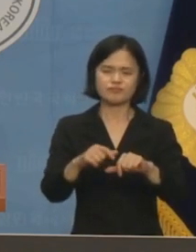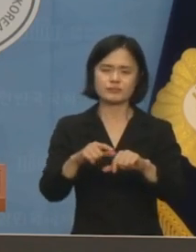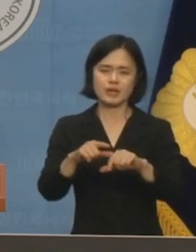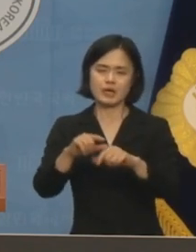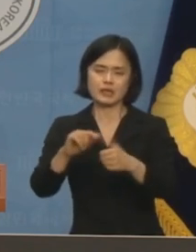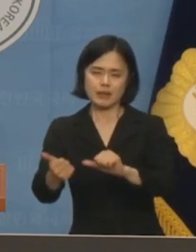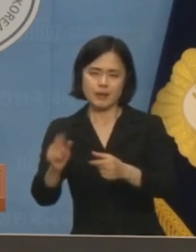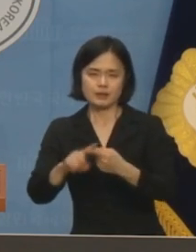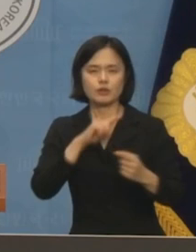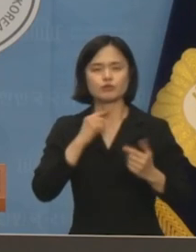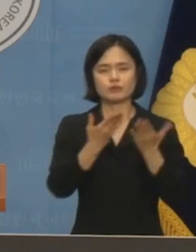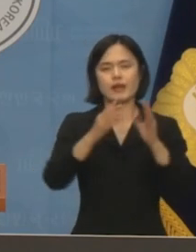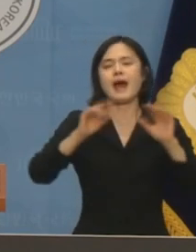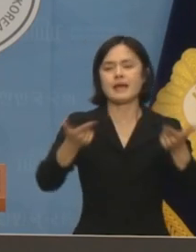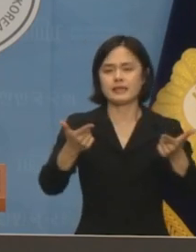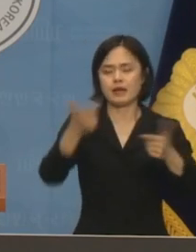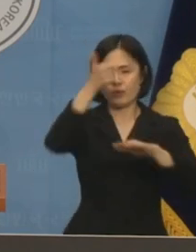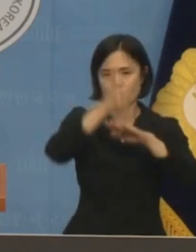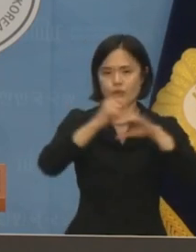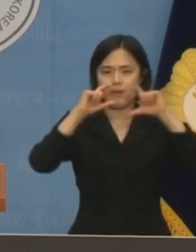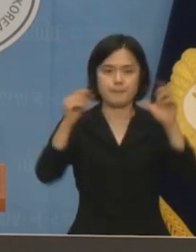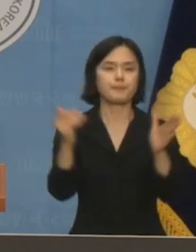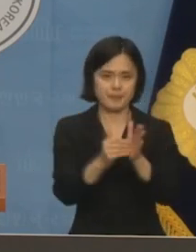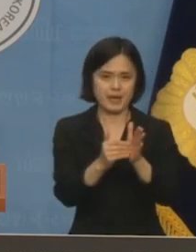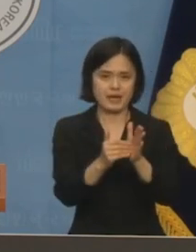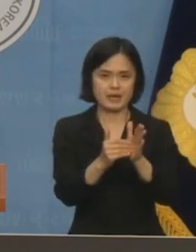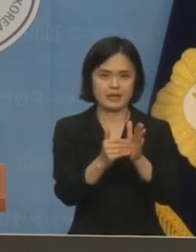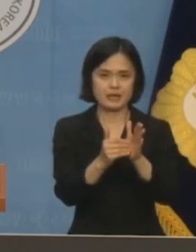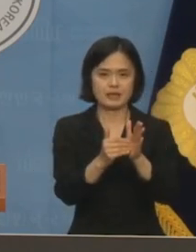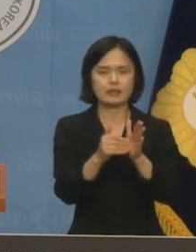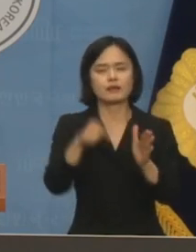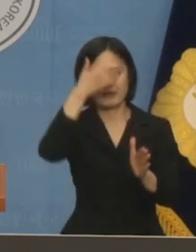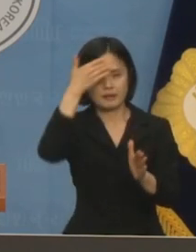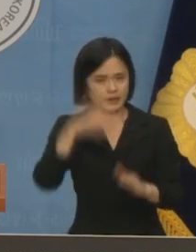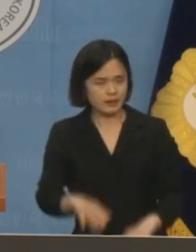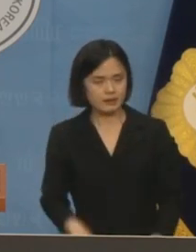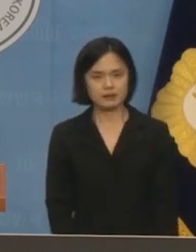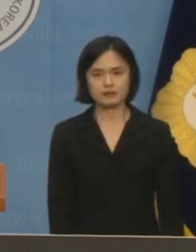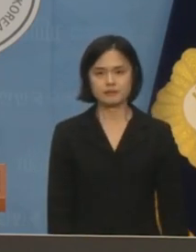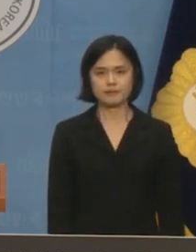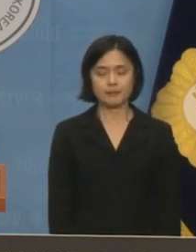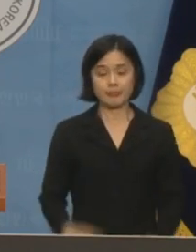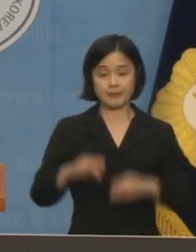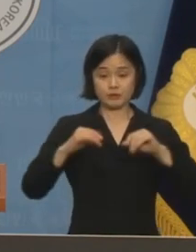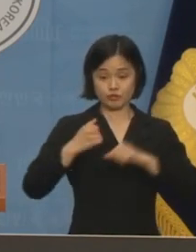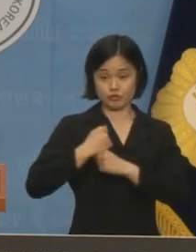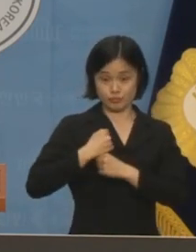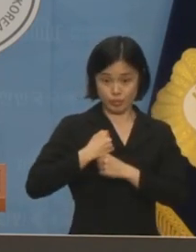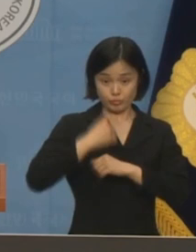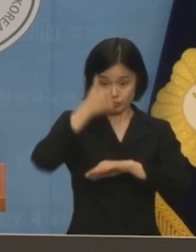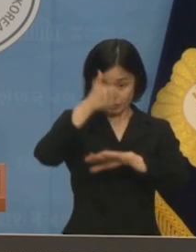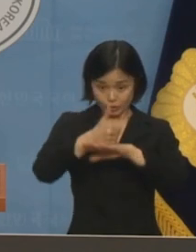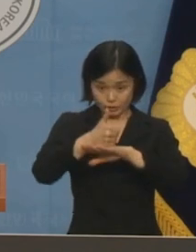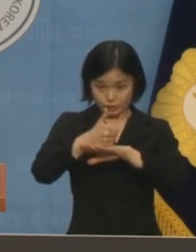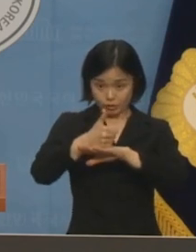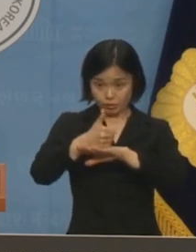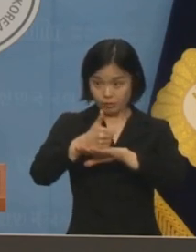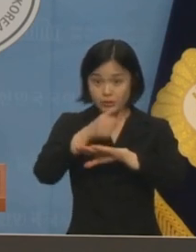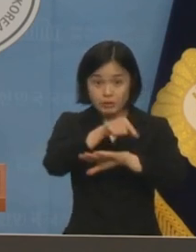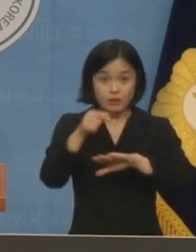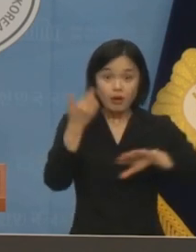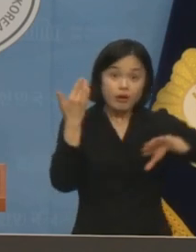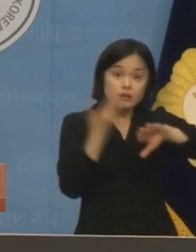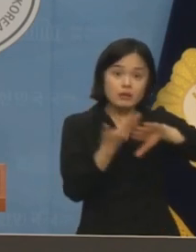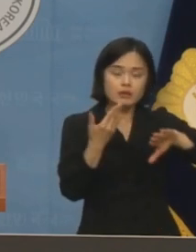3월 29일 국방부 중앙전공사상 심사위원회에선 육군본부의 결정과 달리 2021년